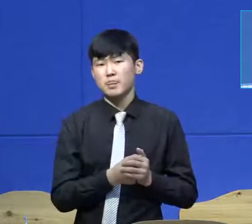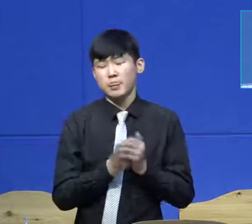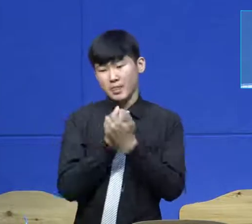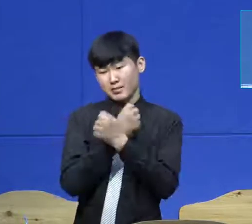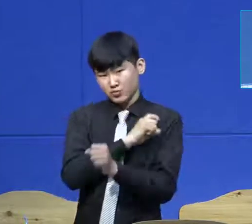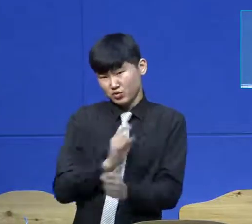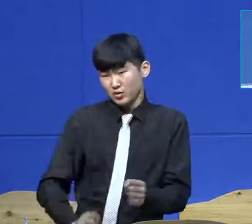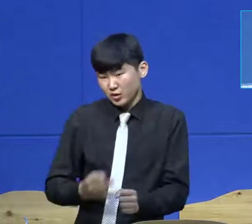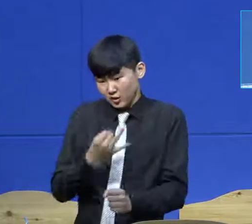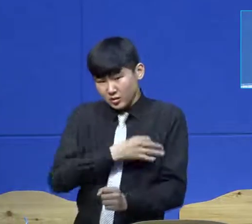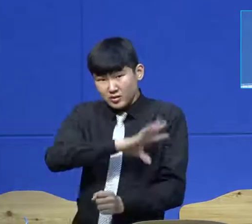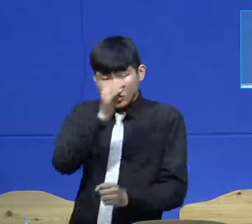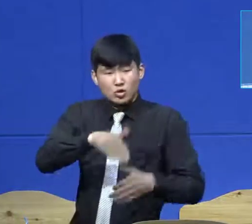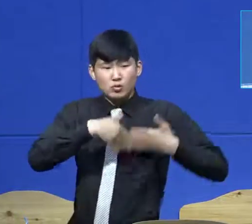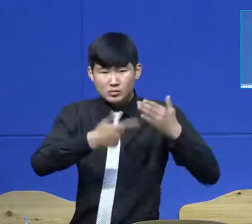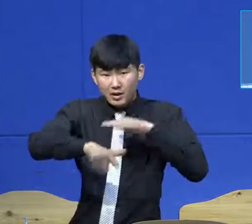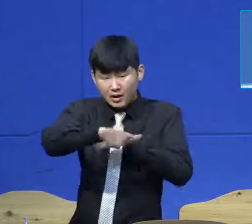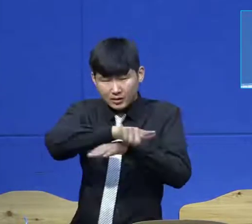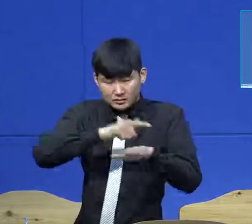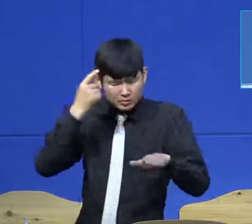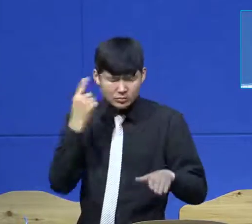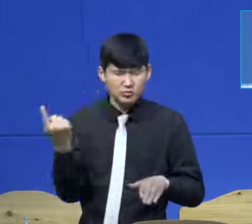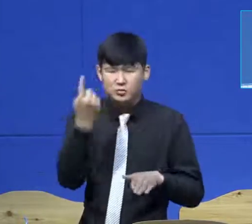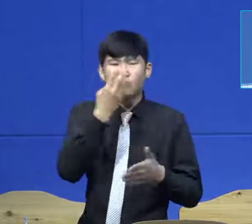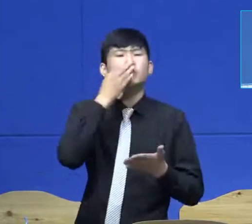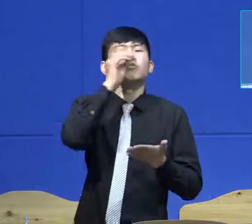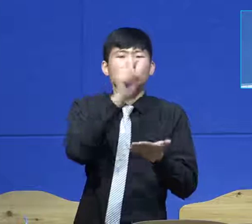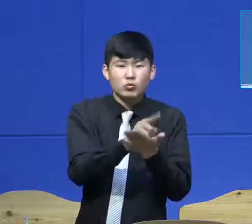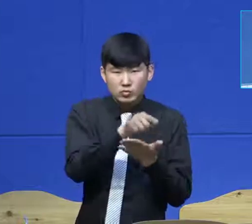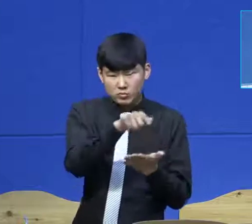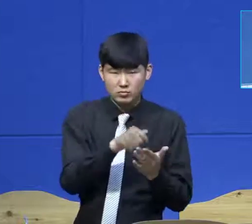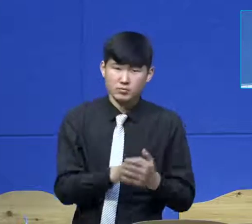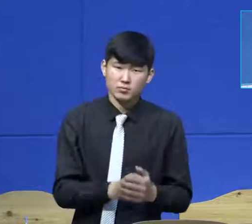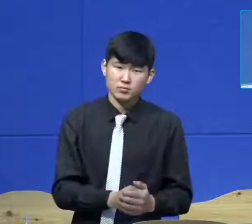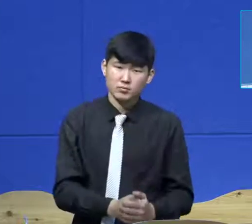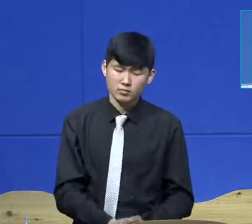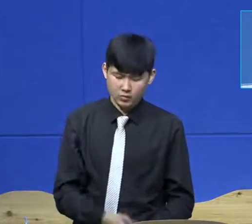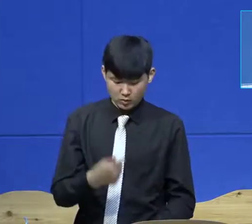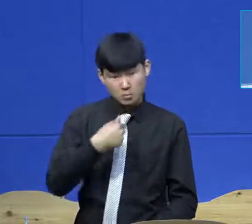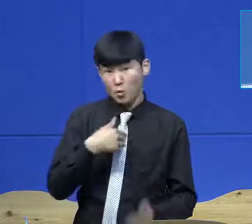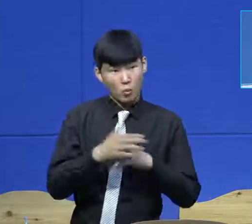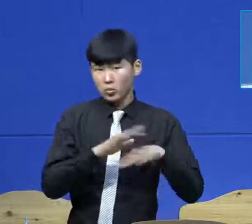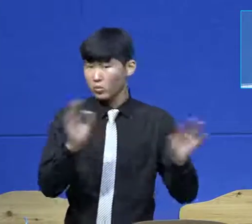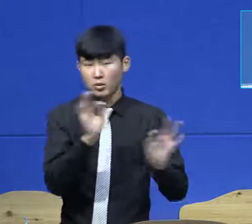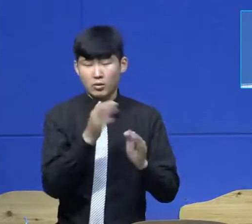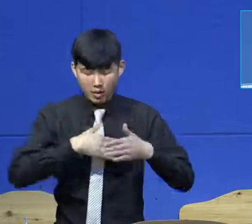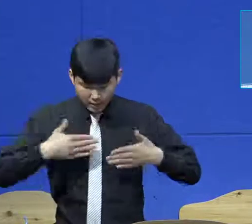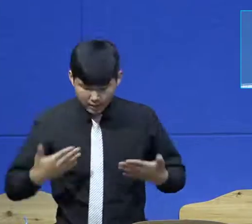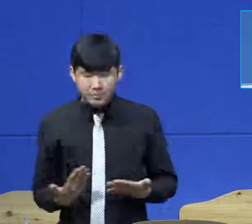аврагдсан христэд итгэгчнэр төгсөн хага газар дээр хамгийн дээд тушаал бол энэ. Би өөхгүй